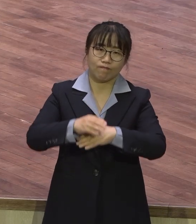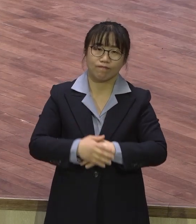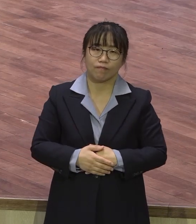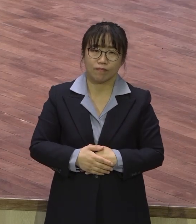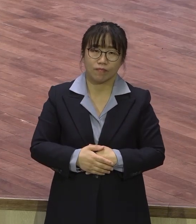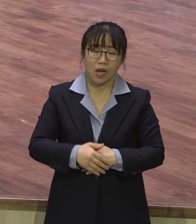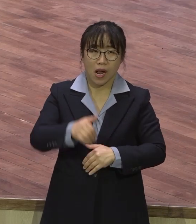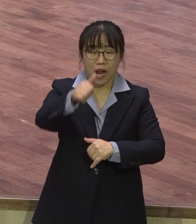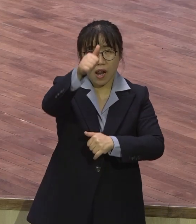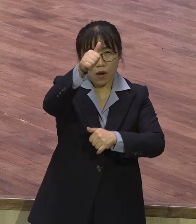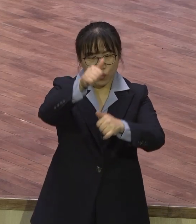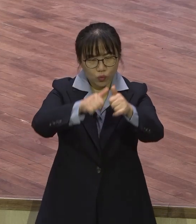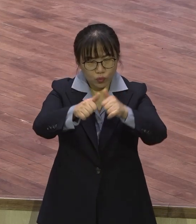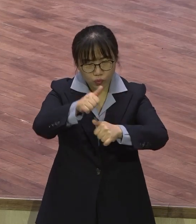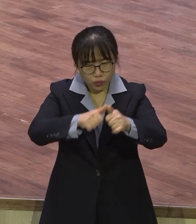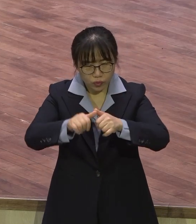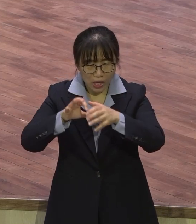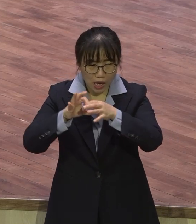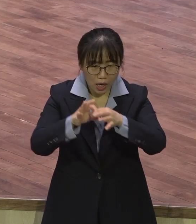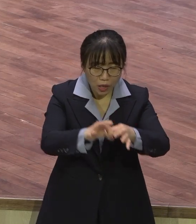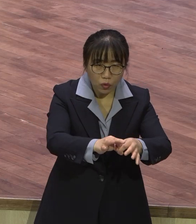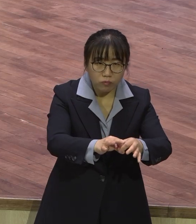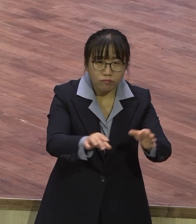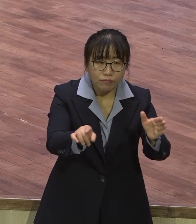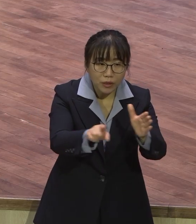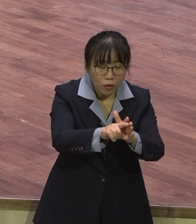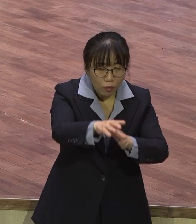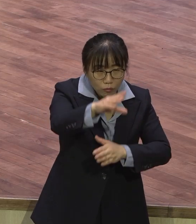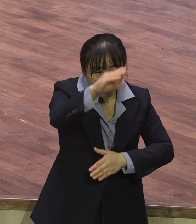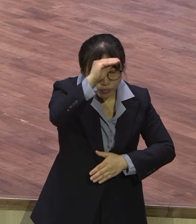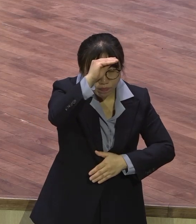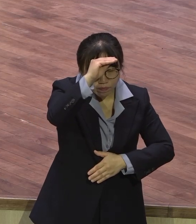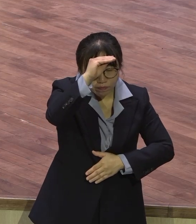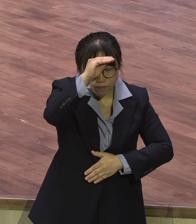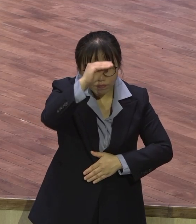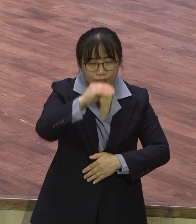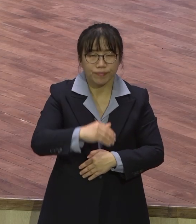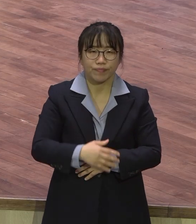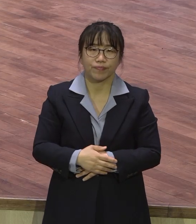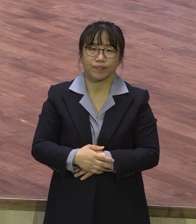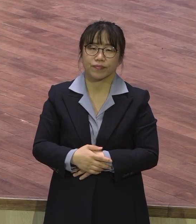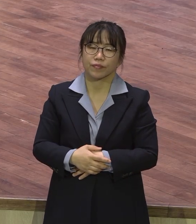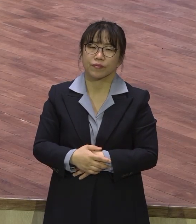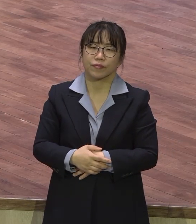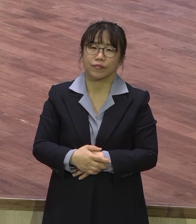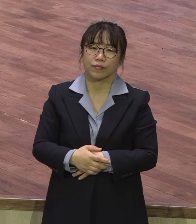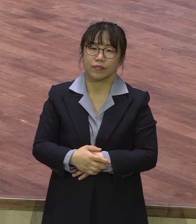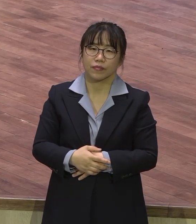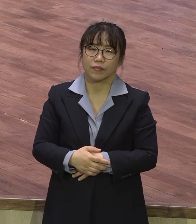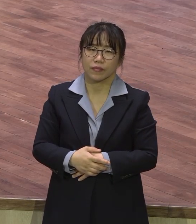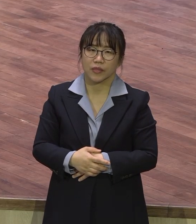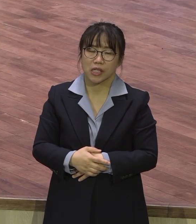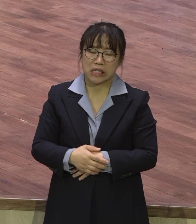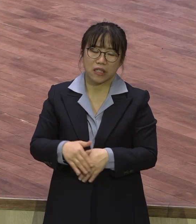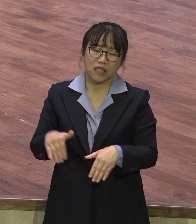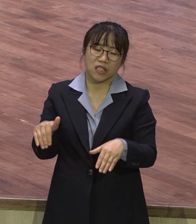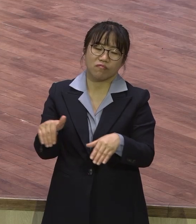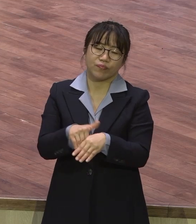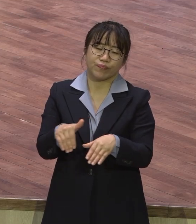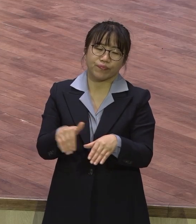5대째 살아왔기 때문에 쭉 그렇게 살았기 때문에 하나님 없이 그 습관 문화가 되었어요